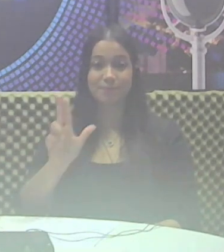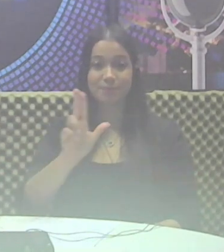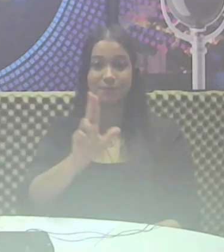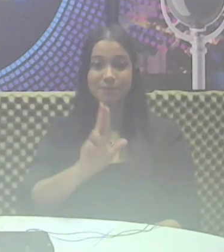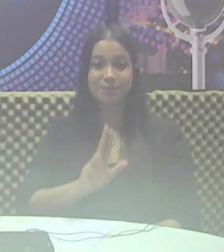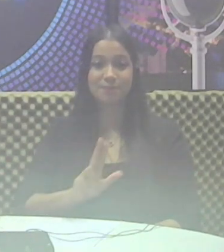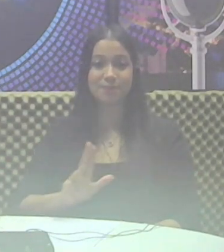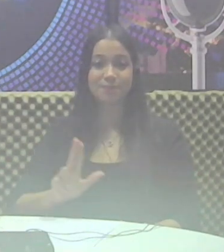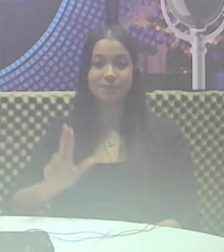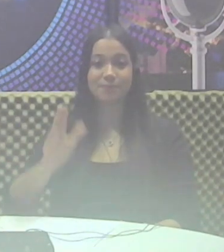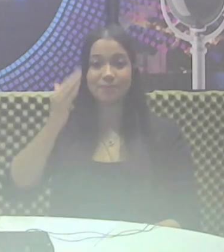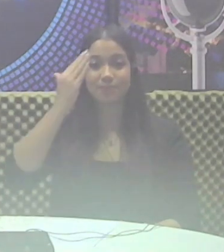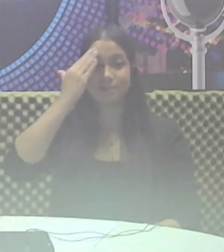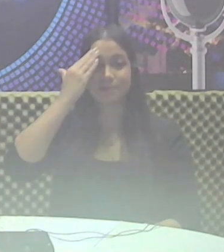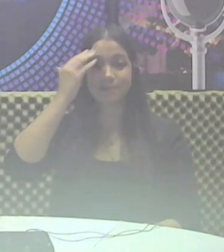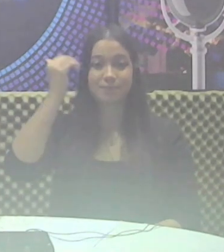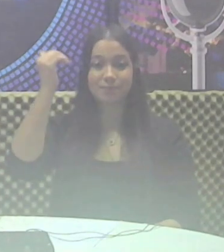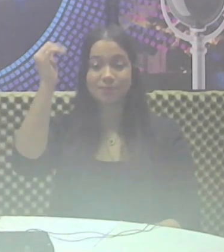Uberlândia,